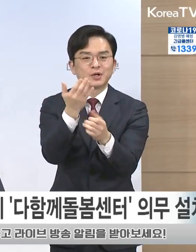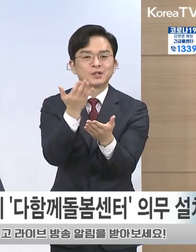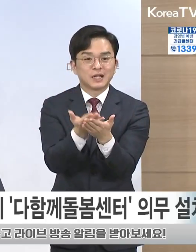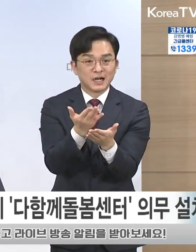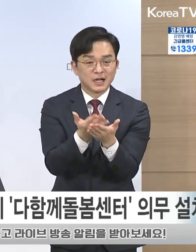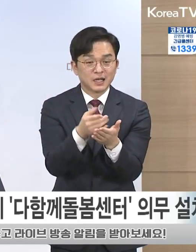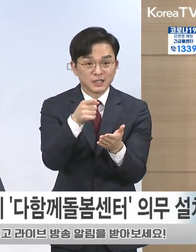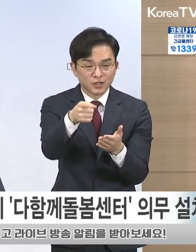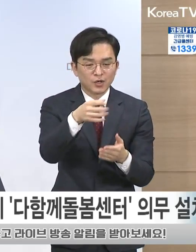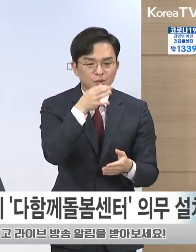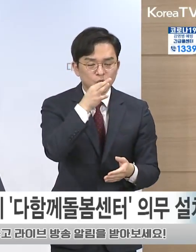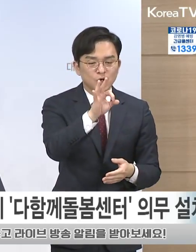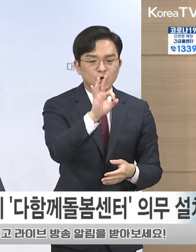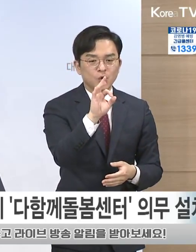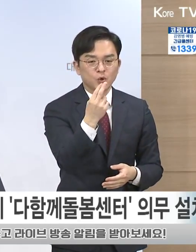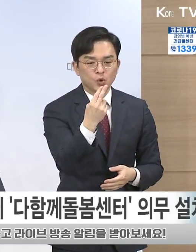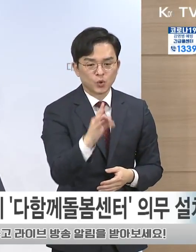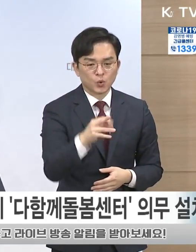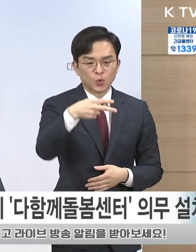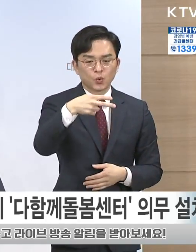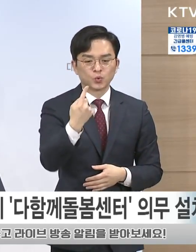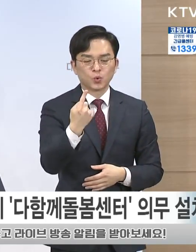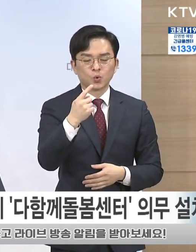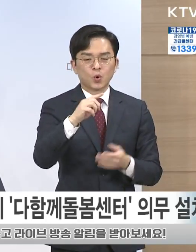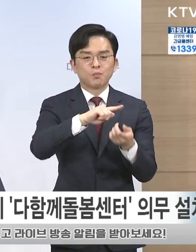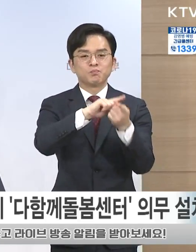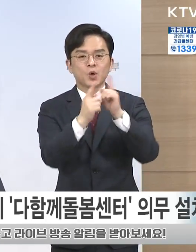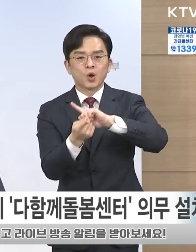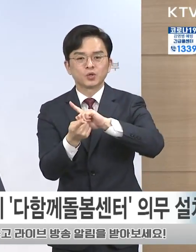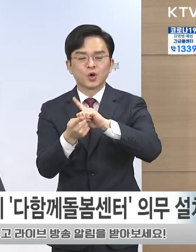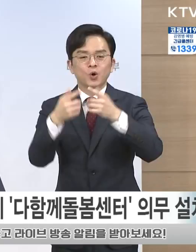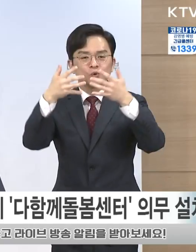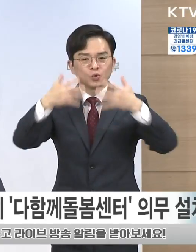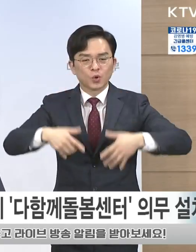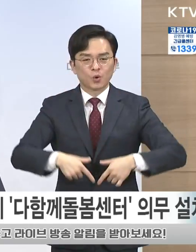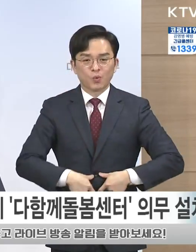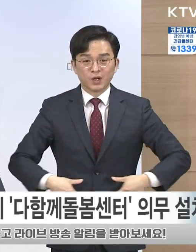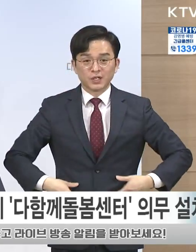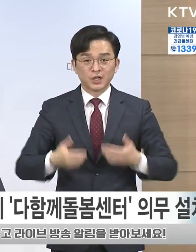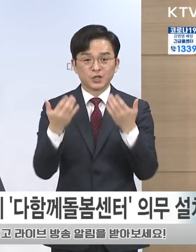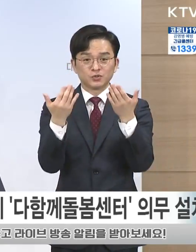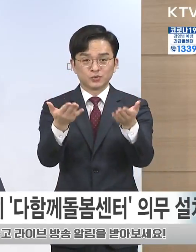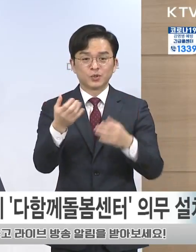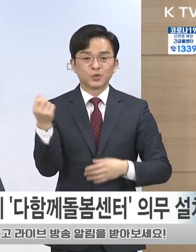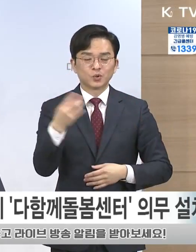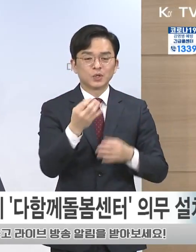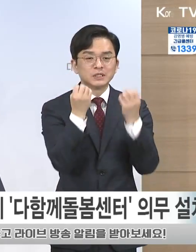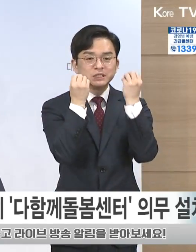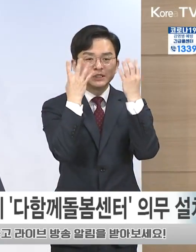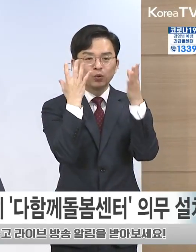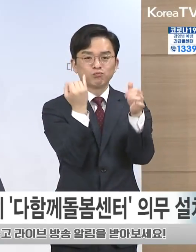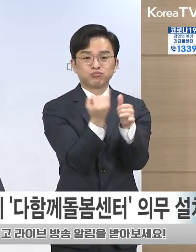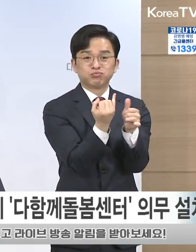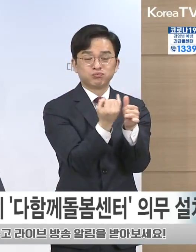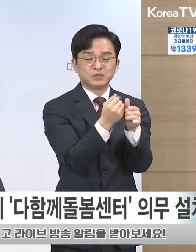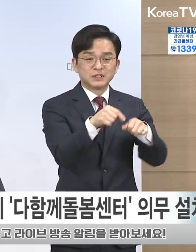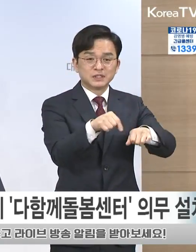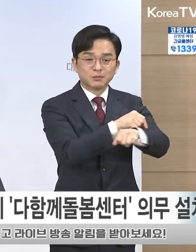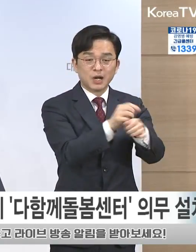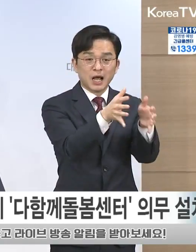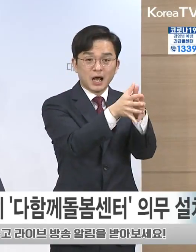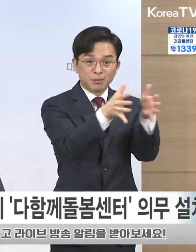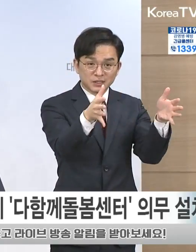요건을 완화하겠습니다. 신혼부부 특화단지와 같은 500세대 미만의 LH